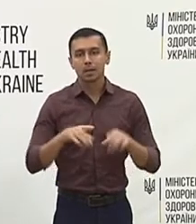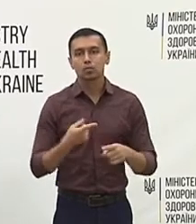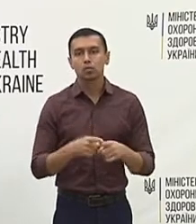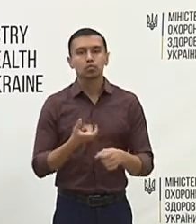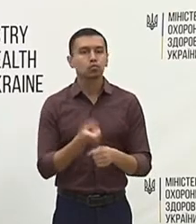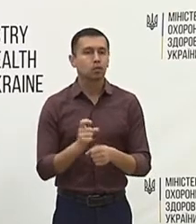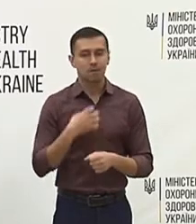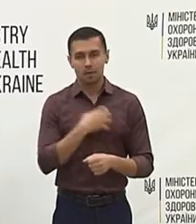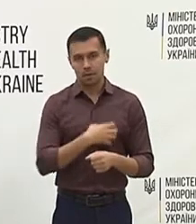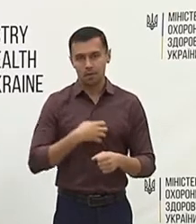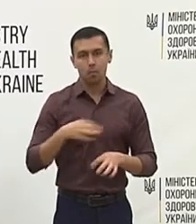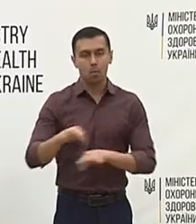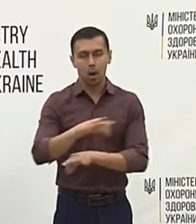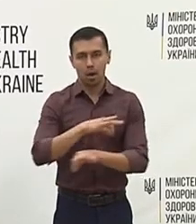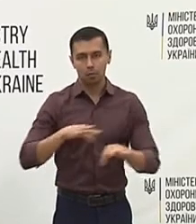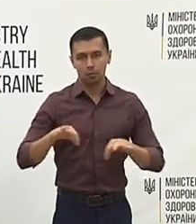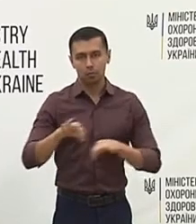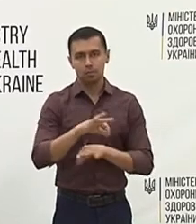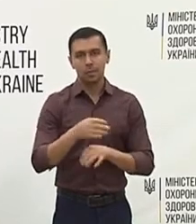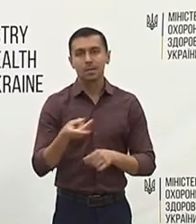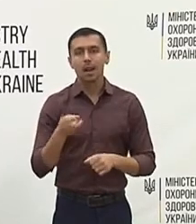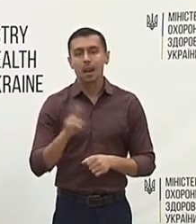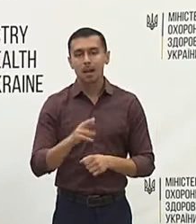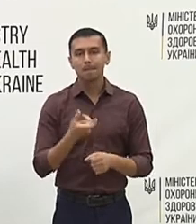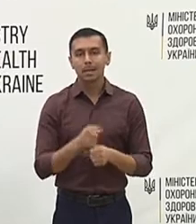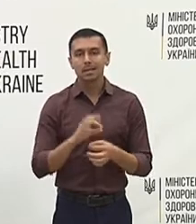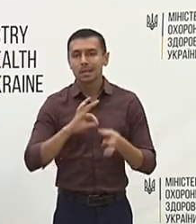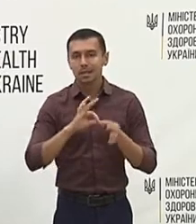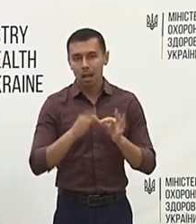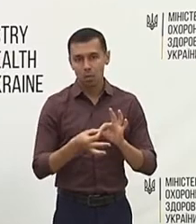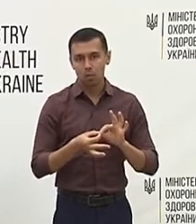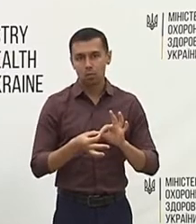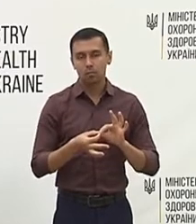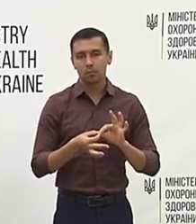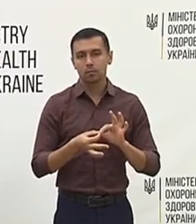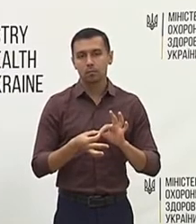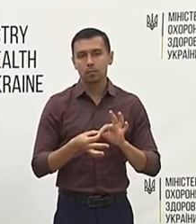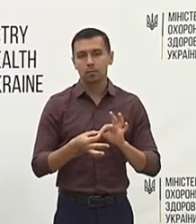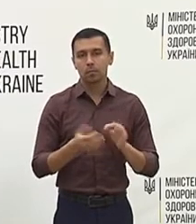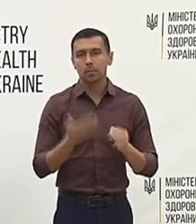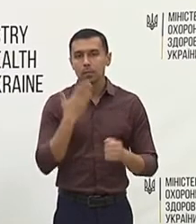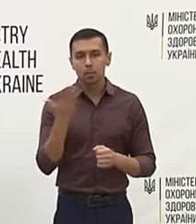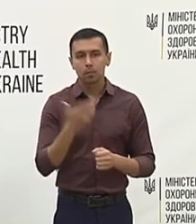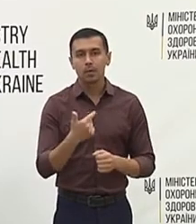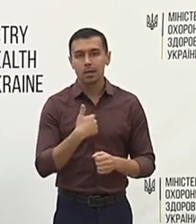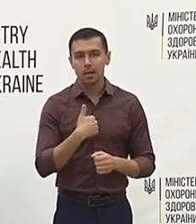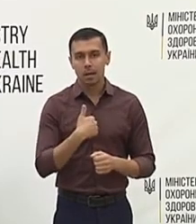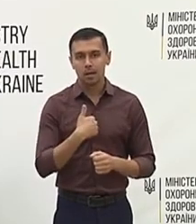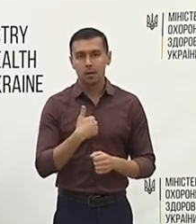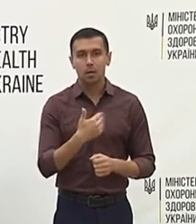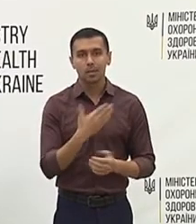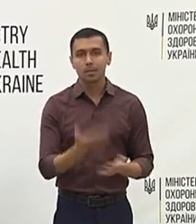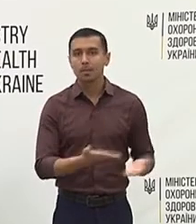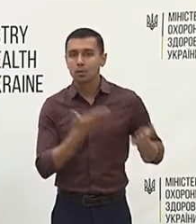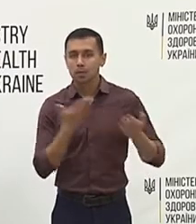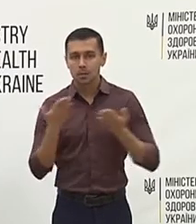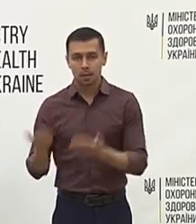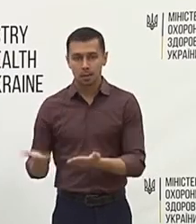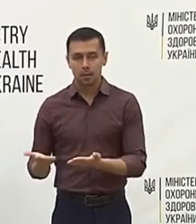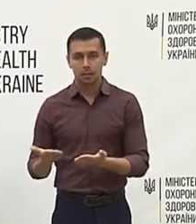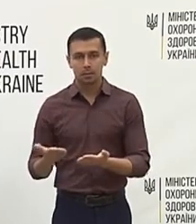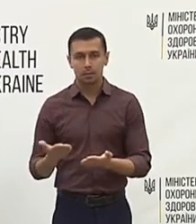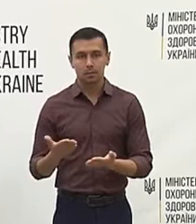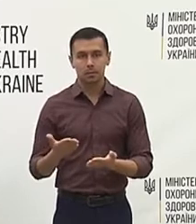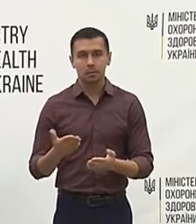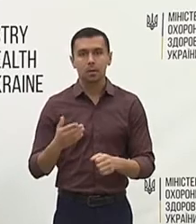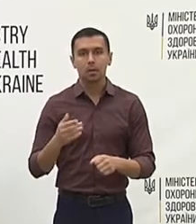вкрай важливого проєкту. Для більш детальної доповіді я хотів би запросити